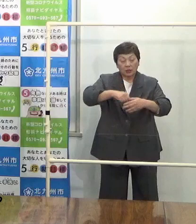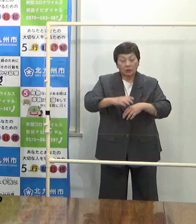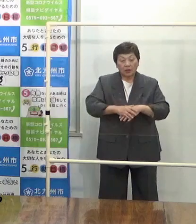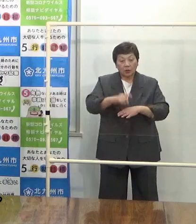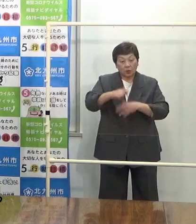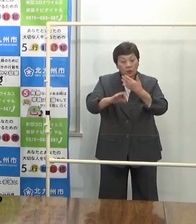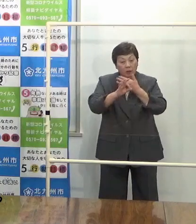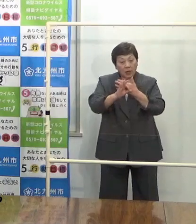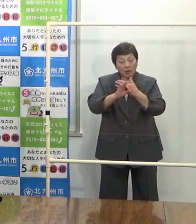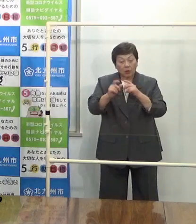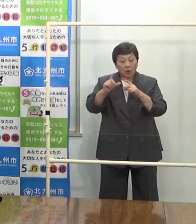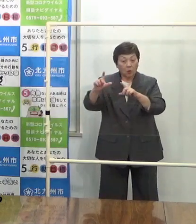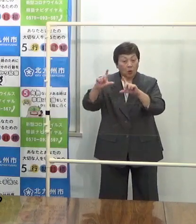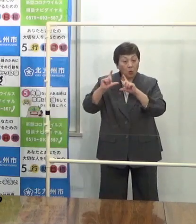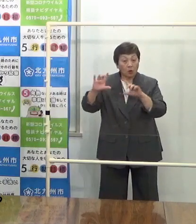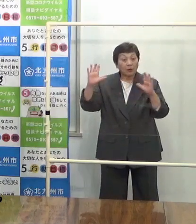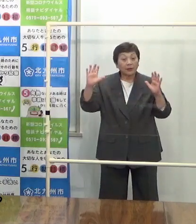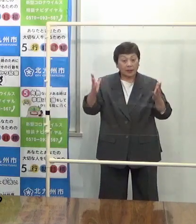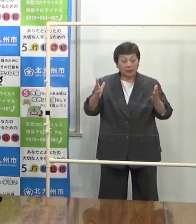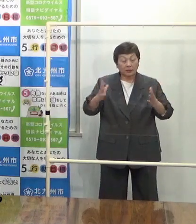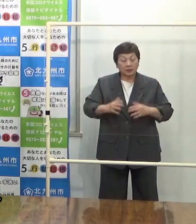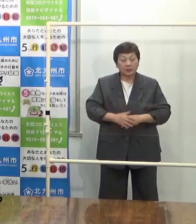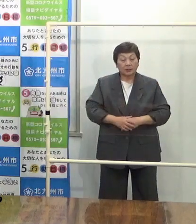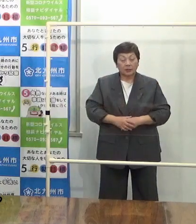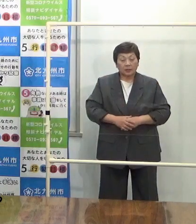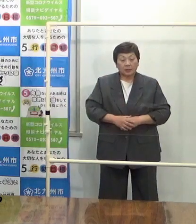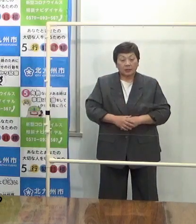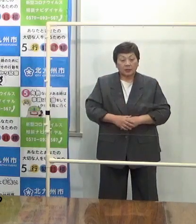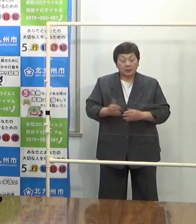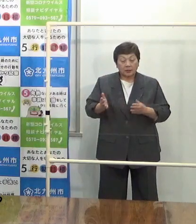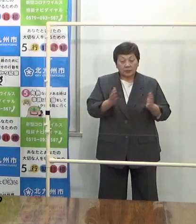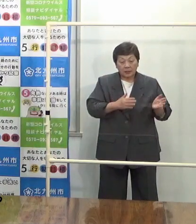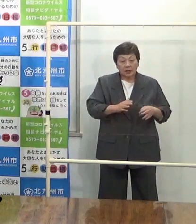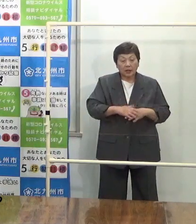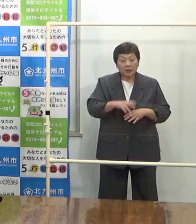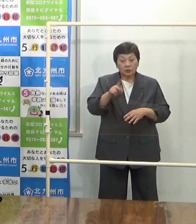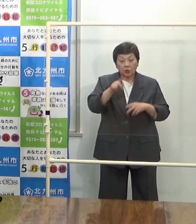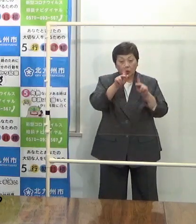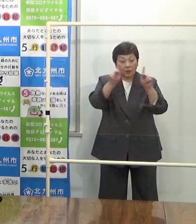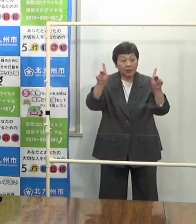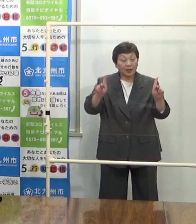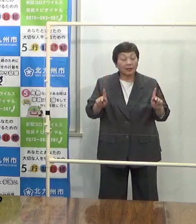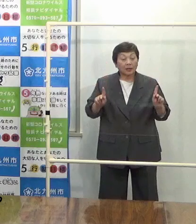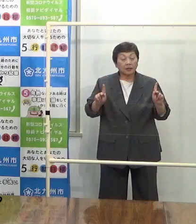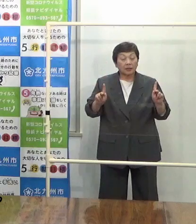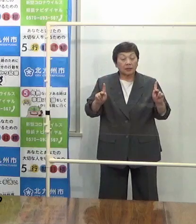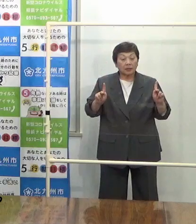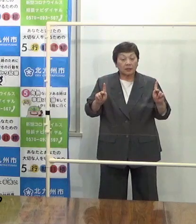した事例は報告はされておりません。さてこの課題でありますが、